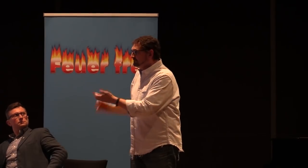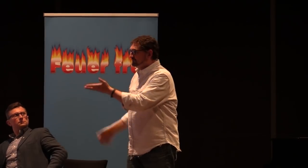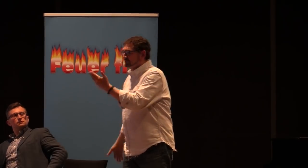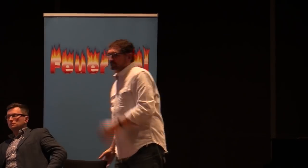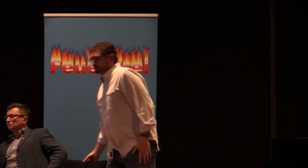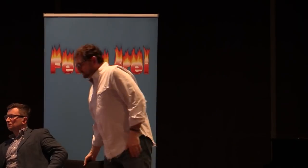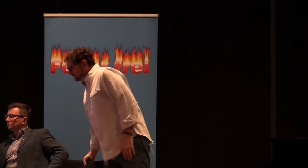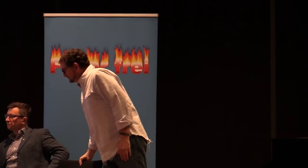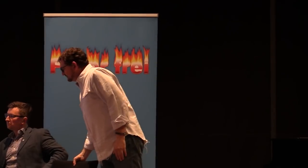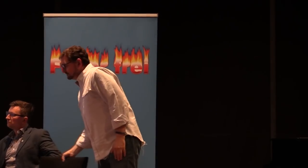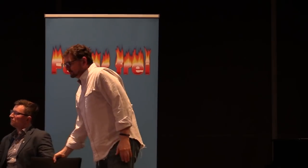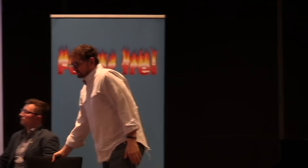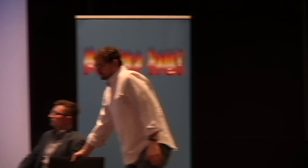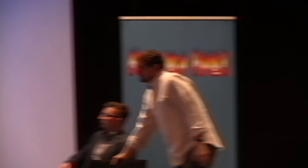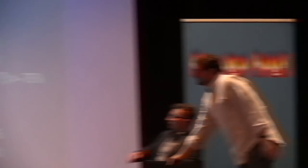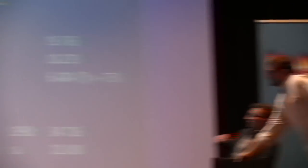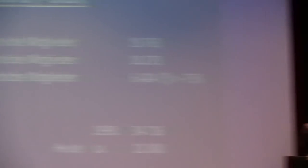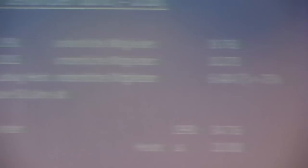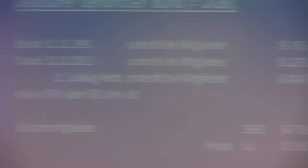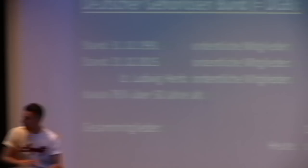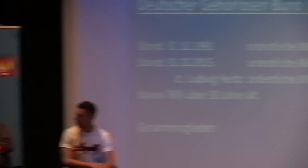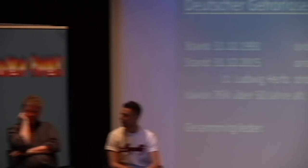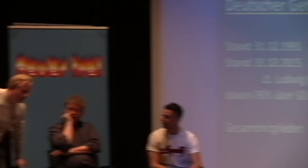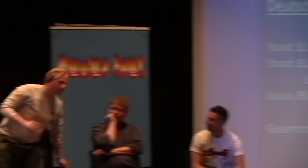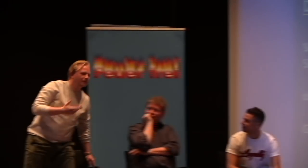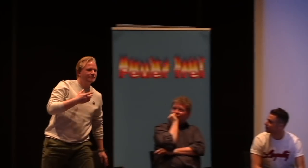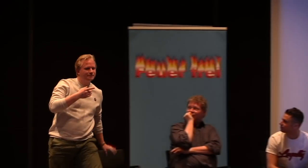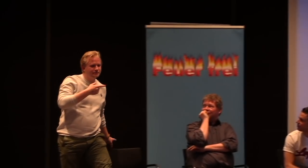hier an der Wand ist. Wie kann man dem entgegenwirken?